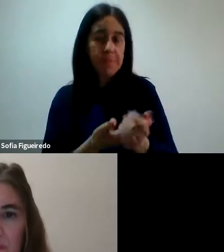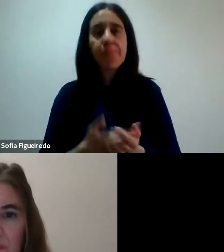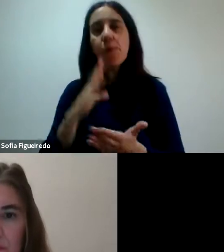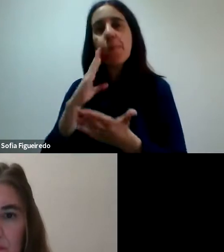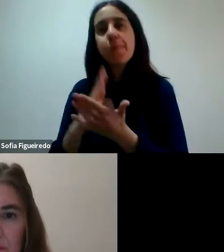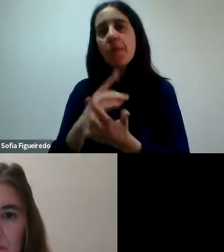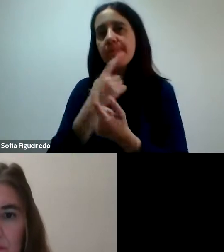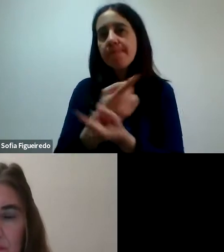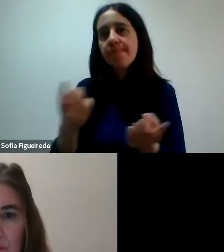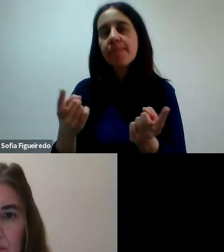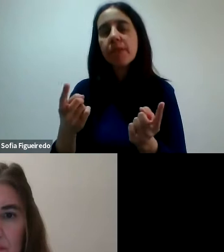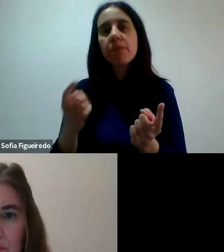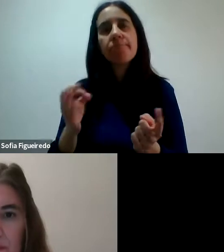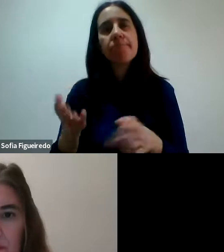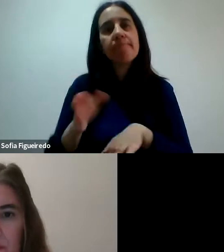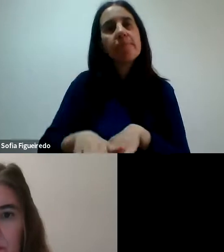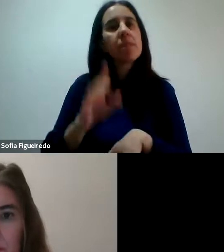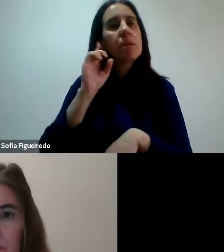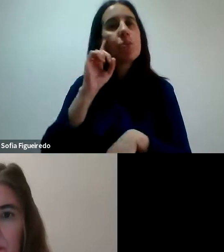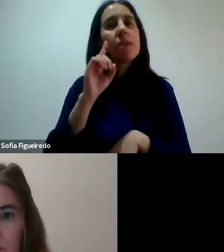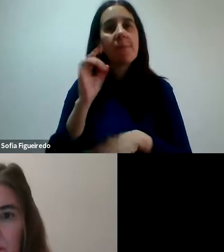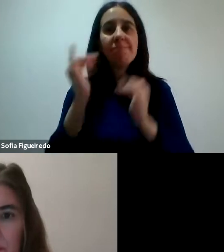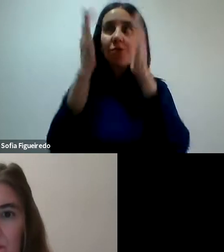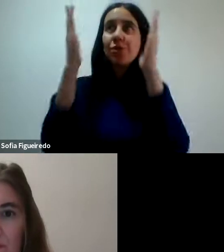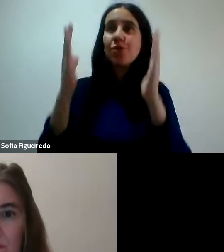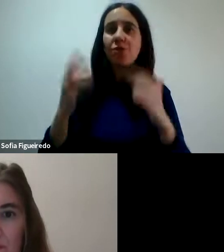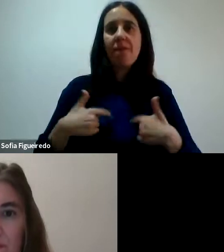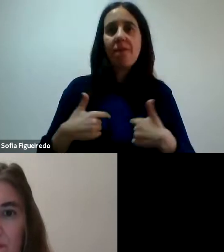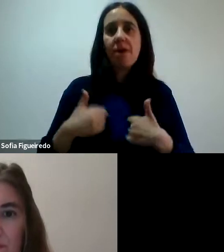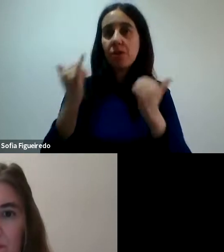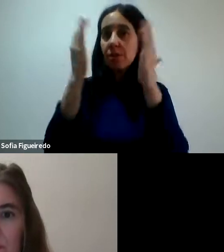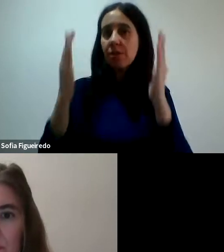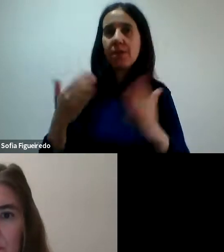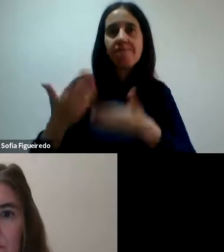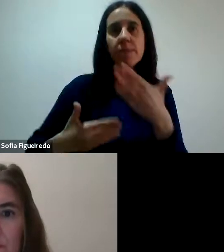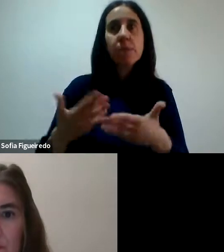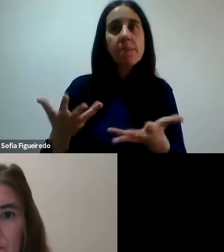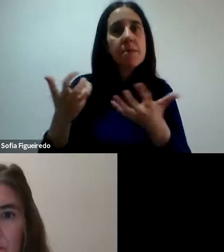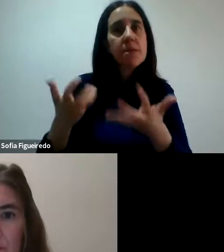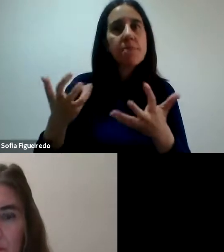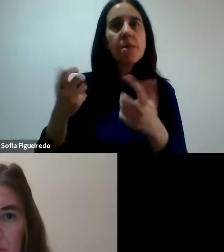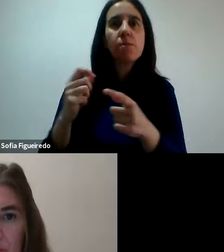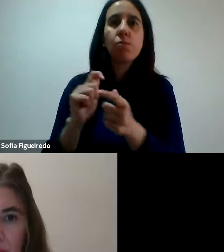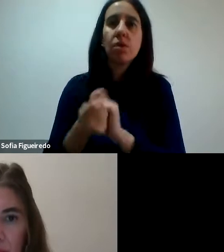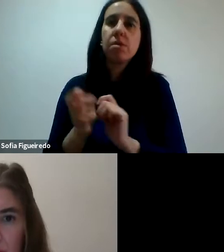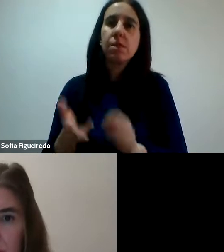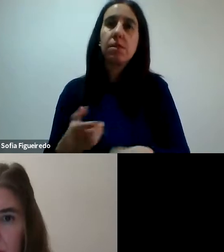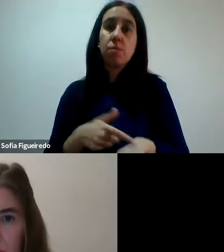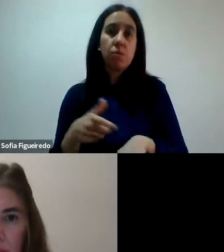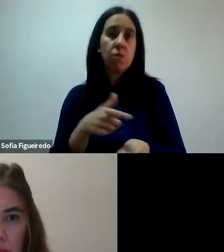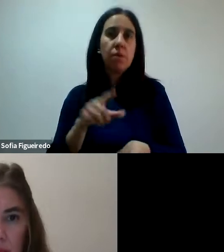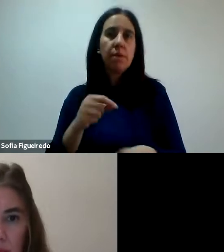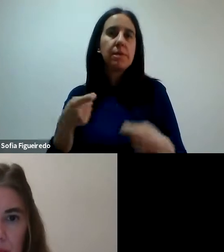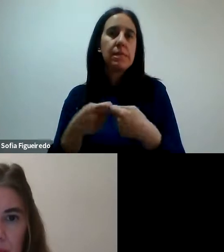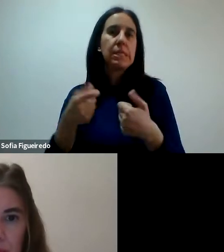último passo que eu também diria que é importante, que é também as próprias organizações. As organizações também têm que ser ávidas da mudança. E este momento também é o momento